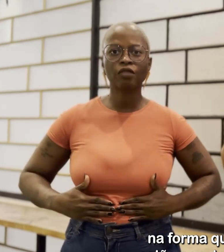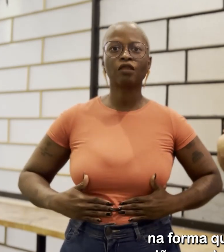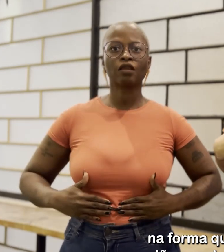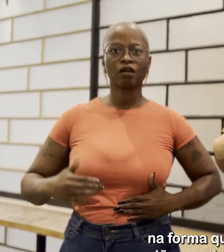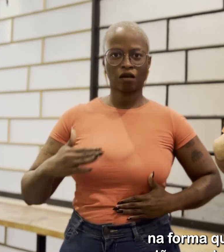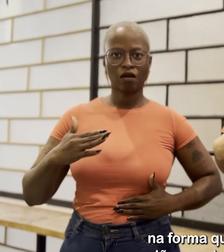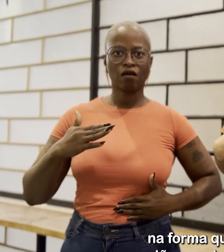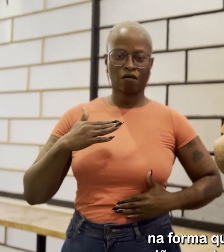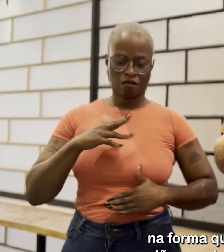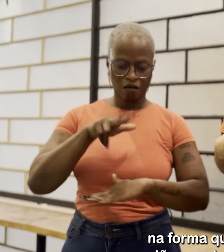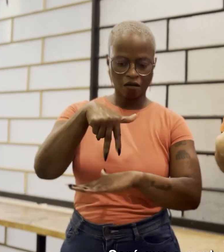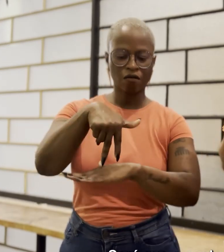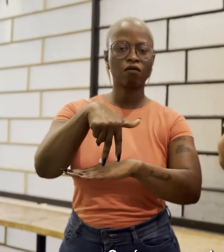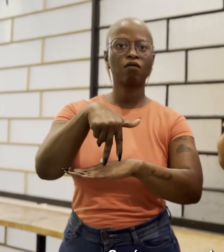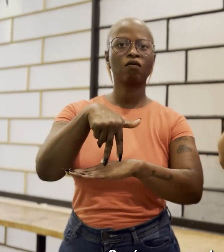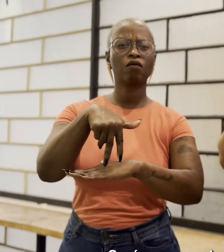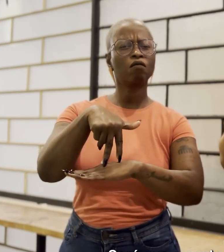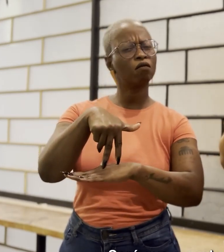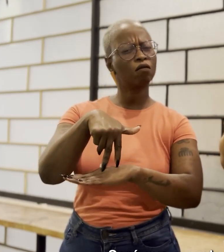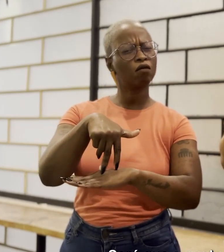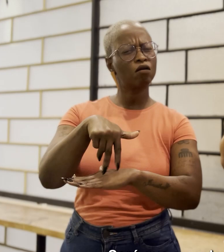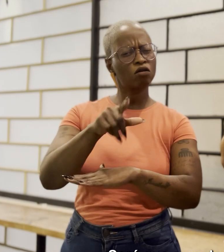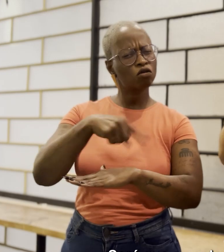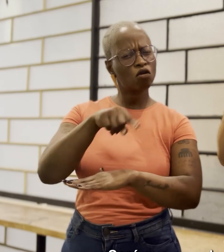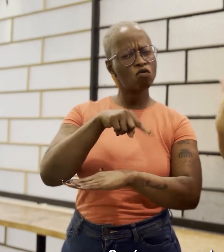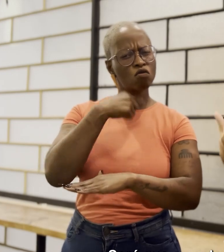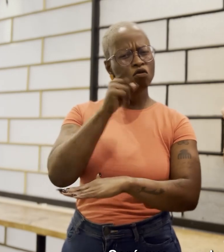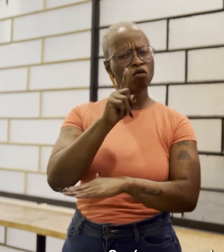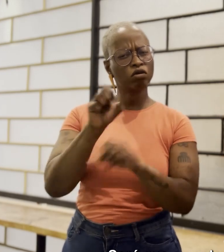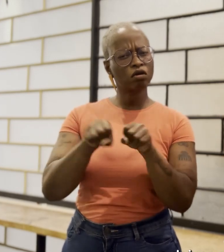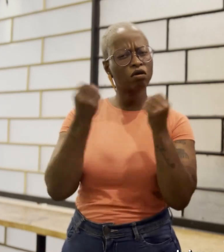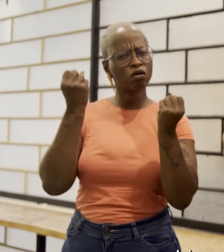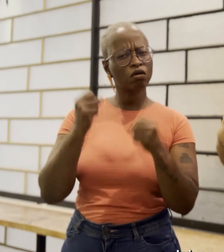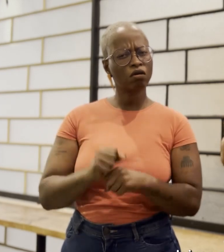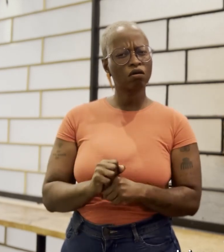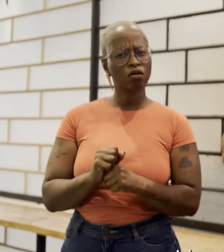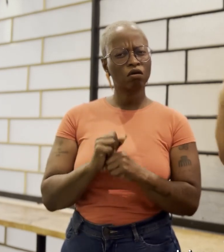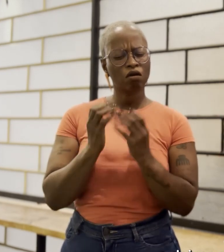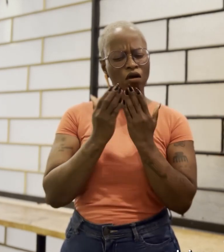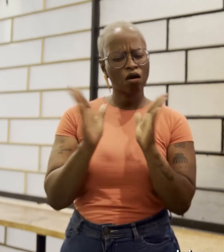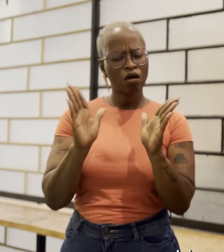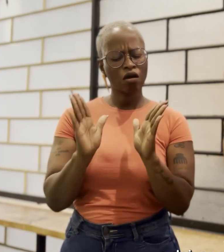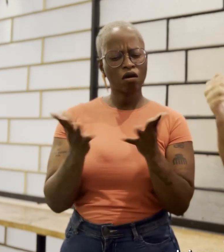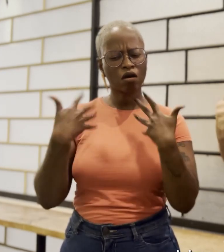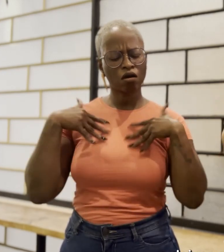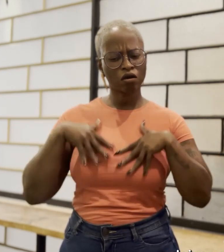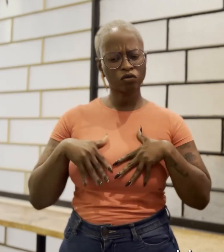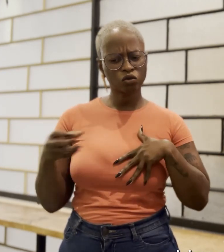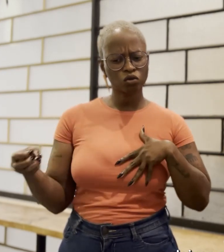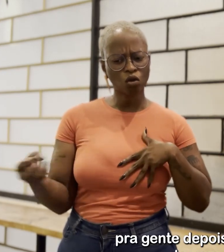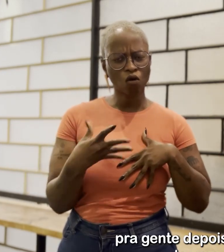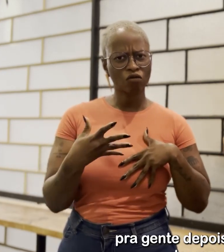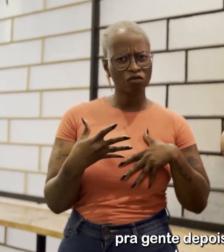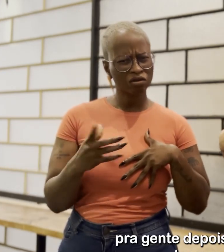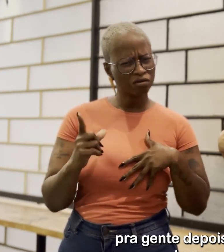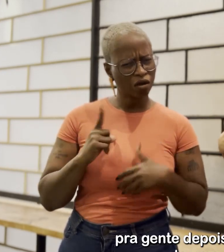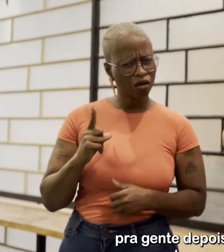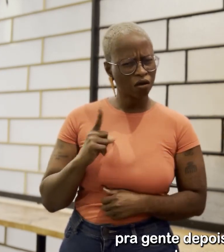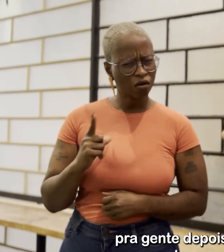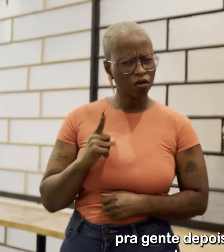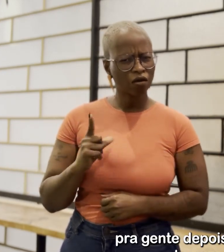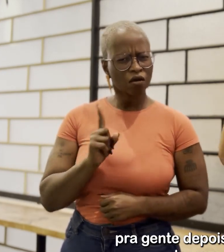construídos atualmente. Será que a gente não consegue quebrar e deixar entrar algo novo para a